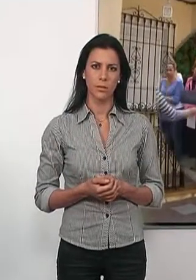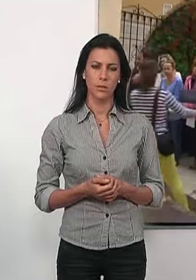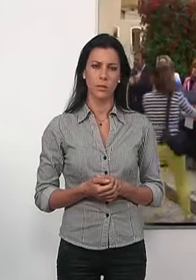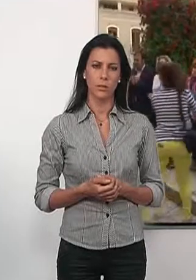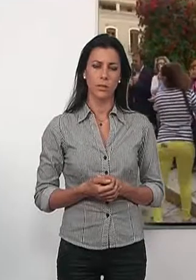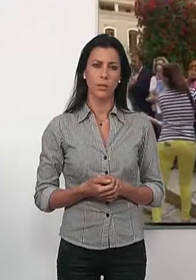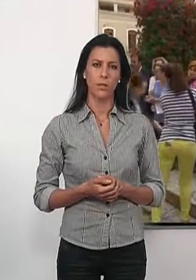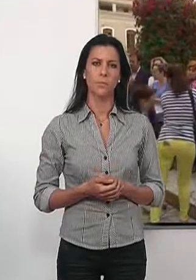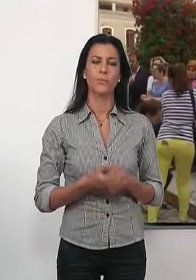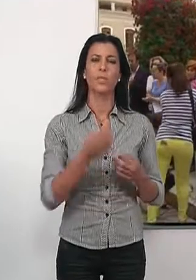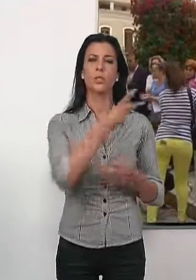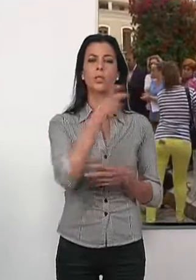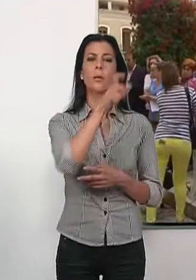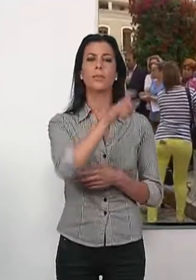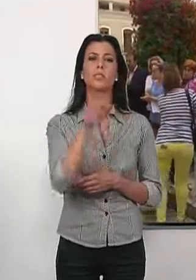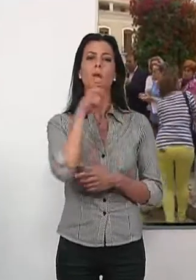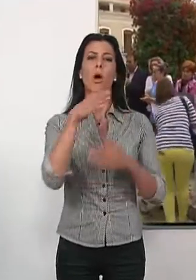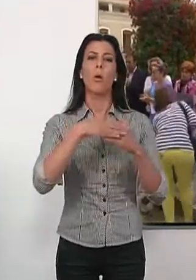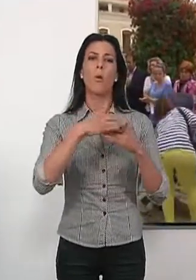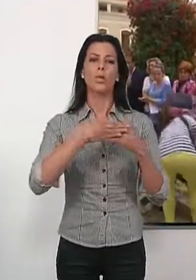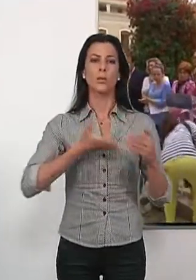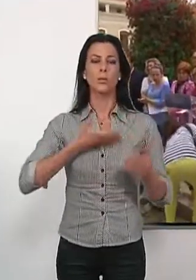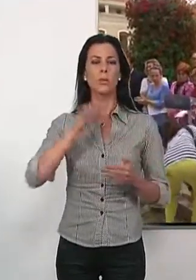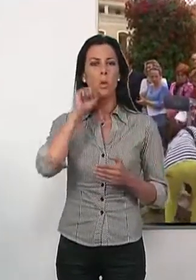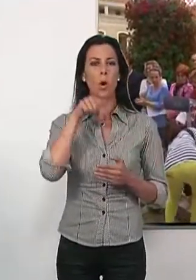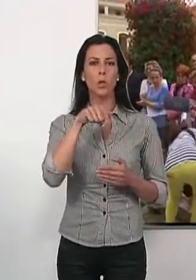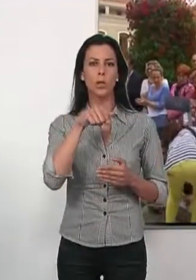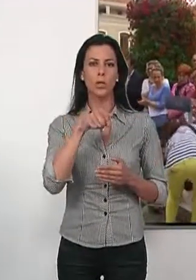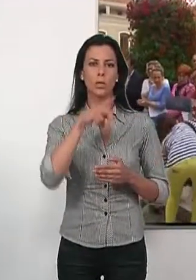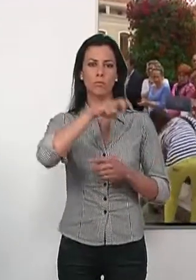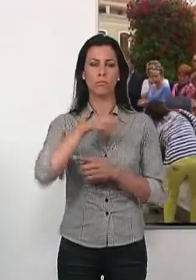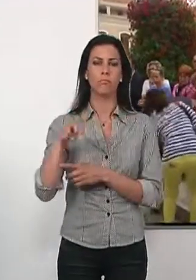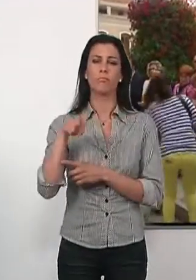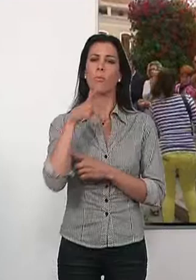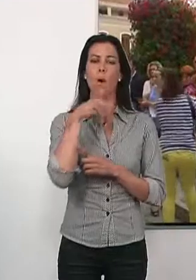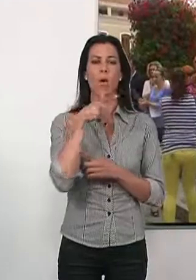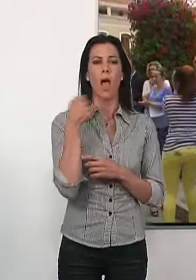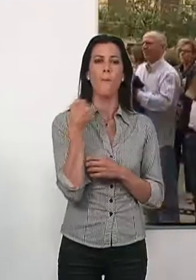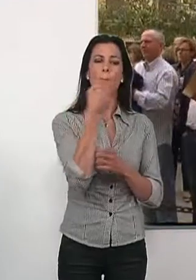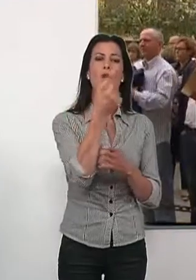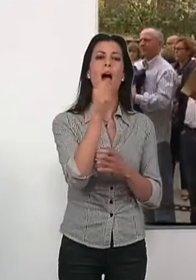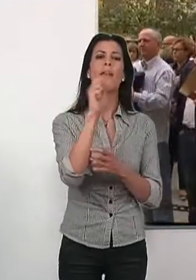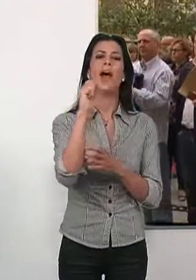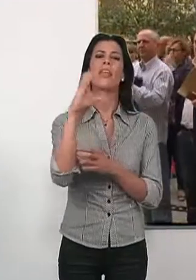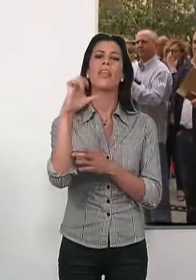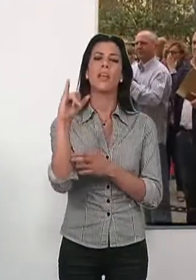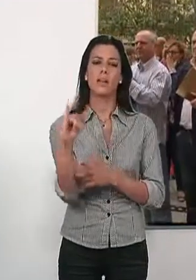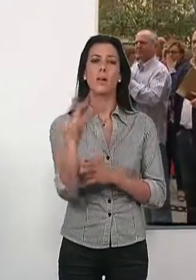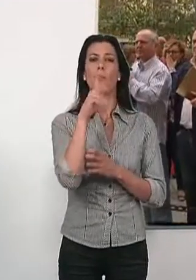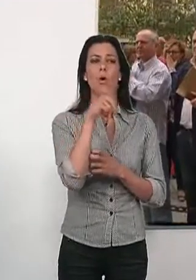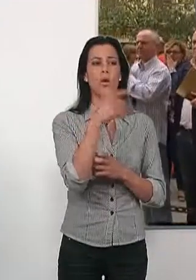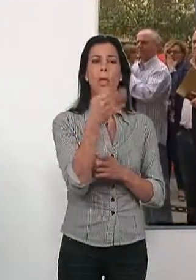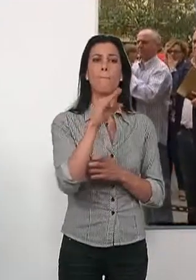dos centenares de personas se concentraban en la puerta del ayuntamiento de motril en apoyo a la mujer agredida ayer